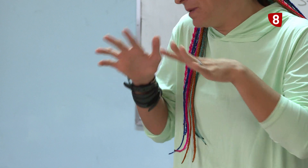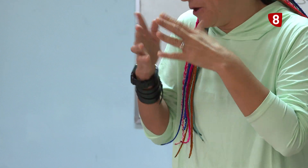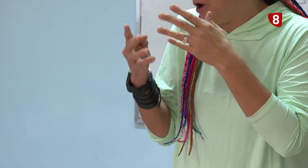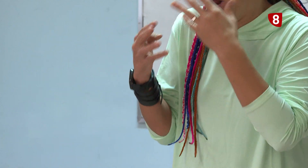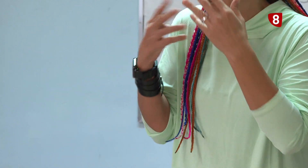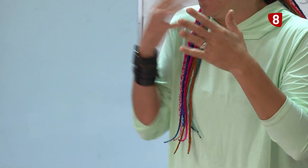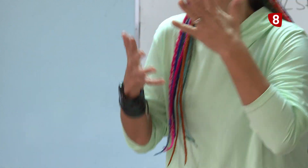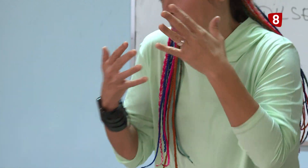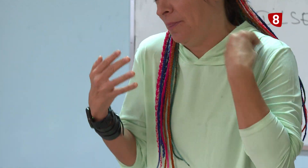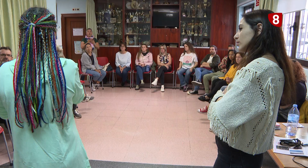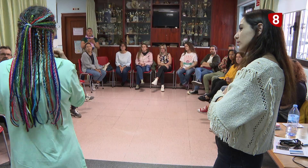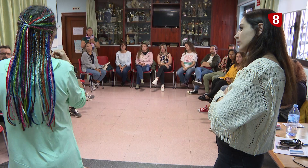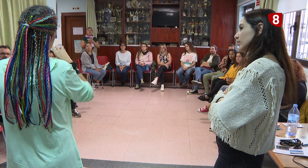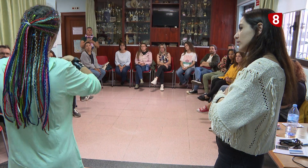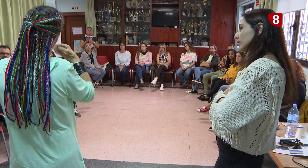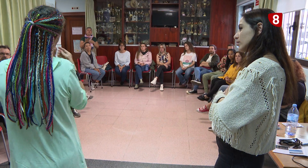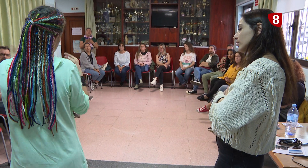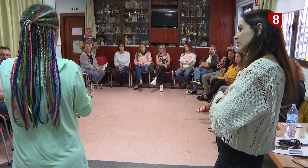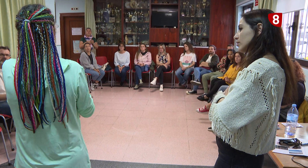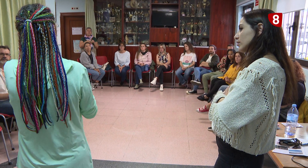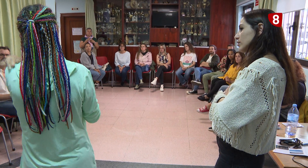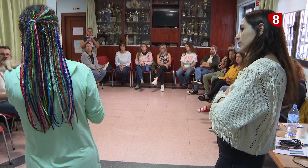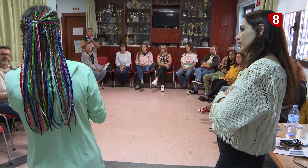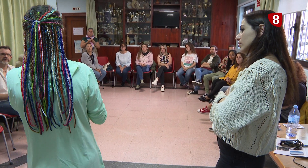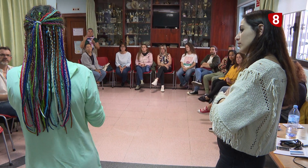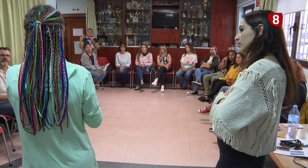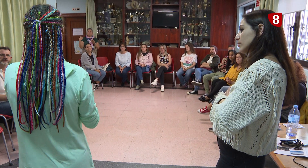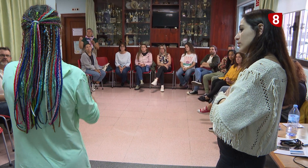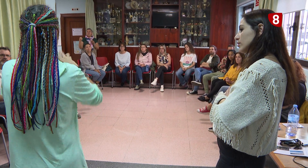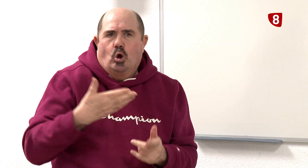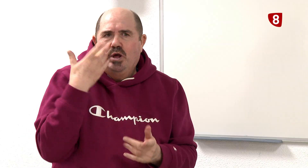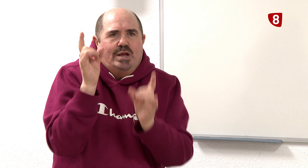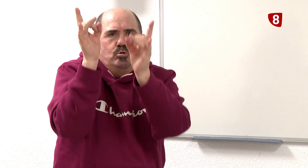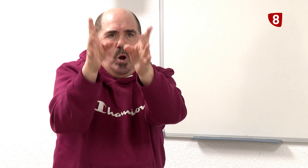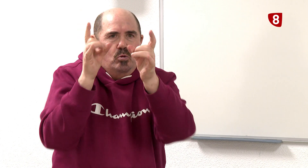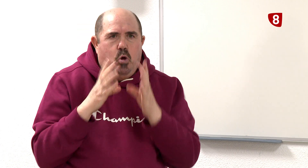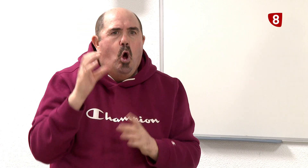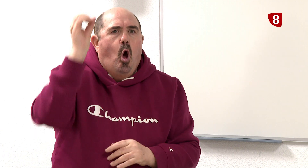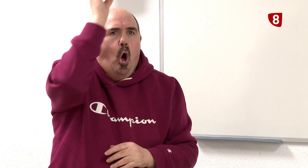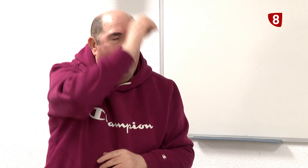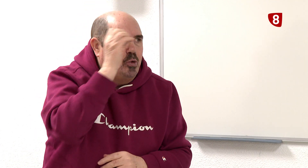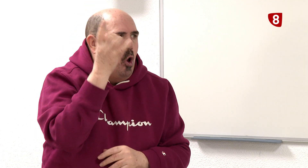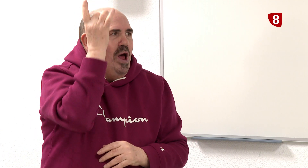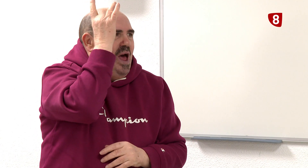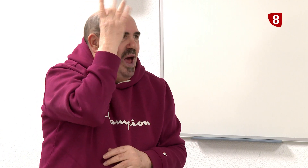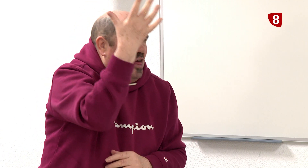recorrer. No tenemos ningún límite y tenemos pues casi una adaptación completa. Pues